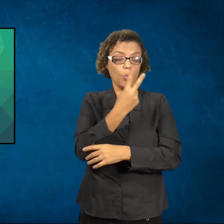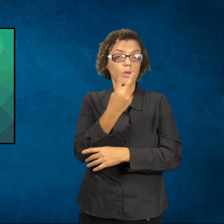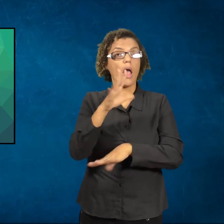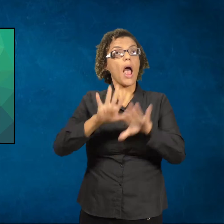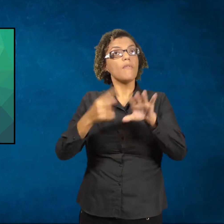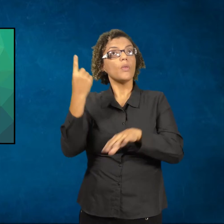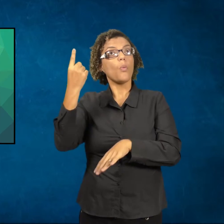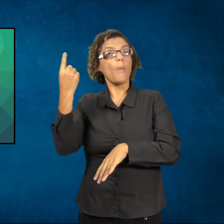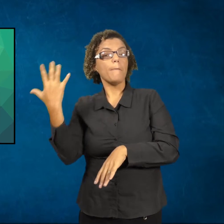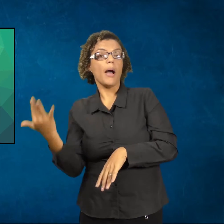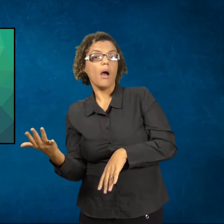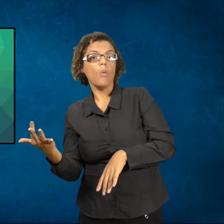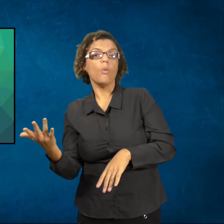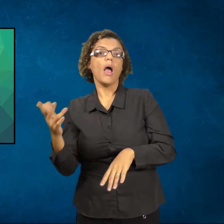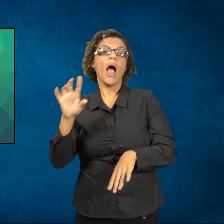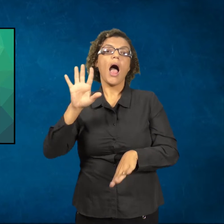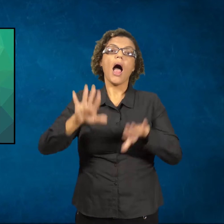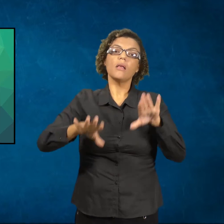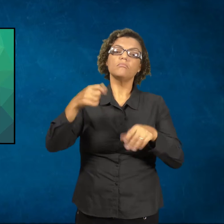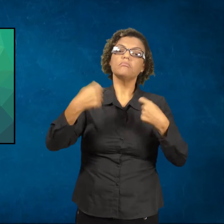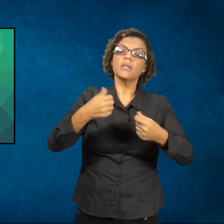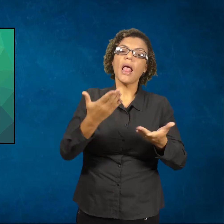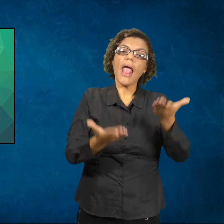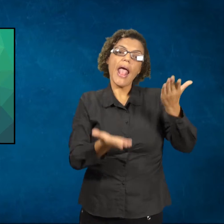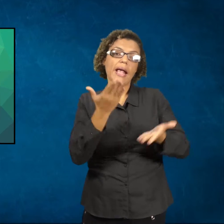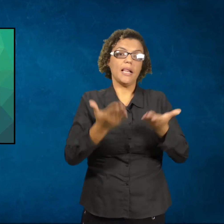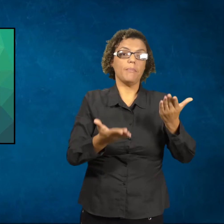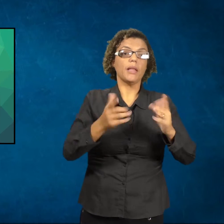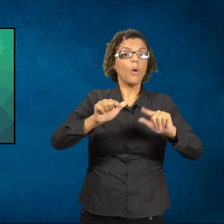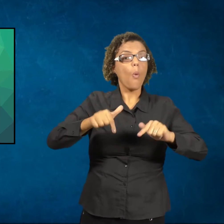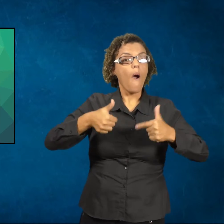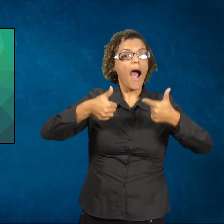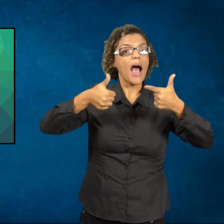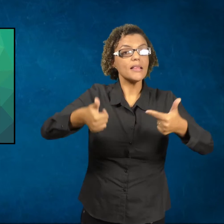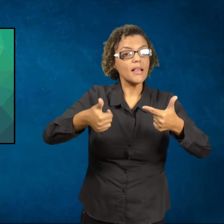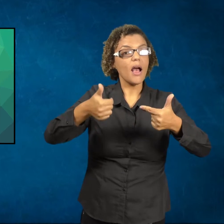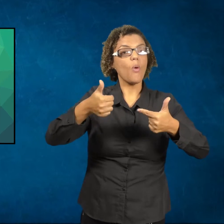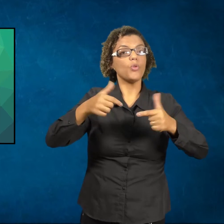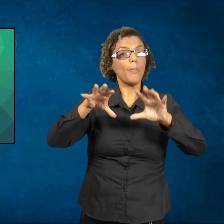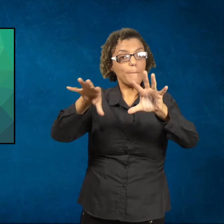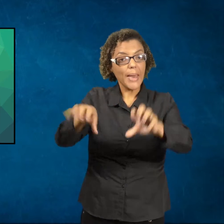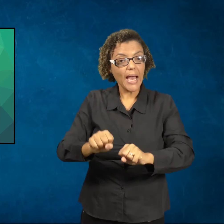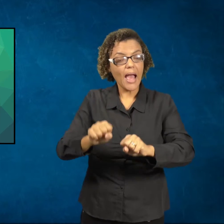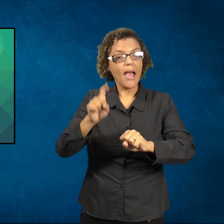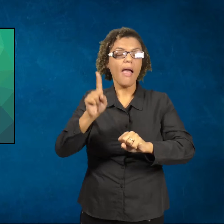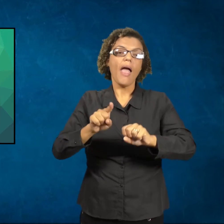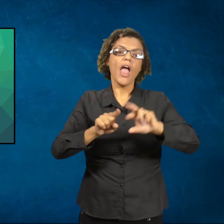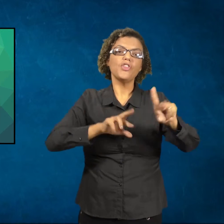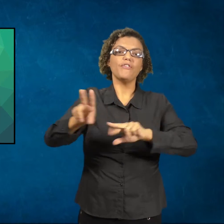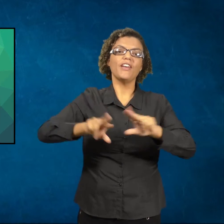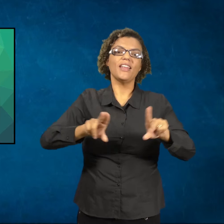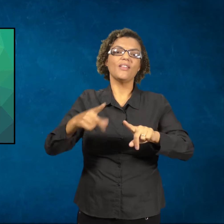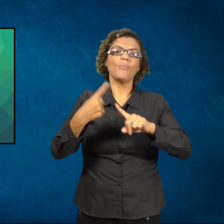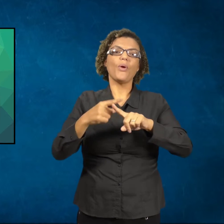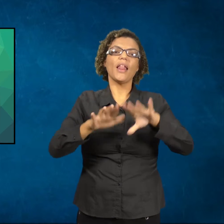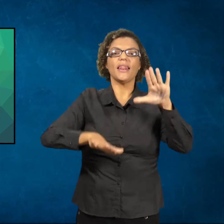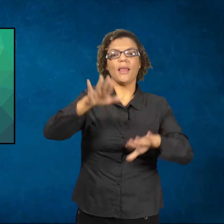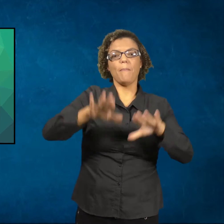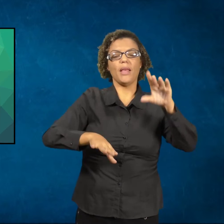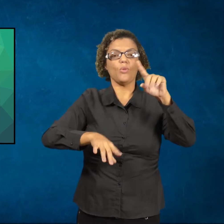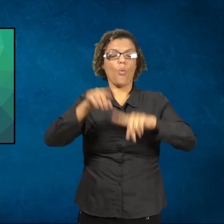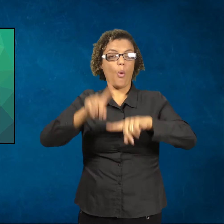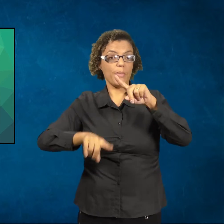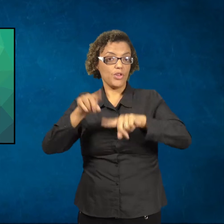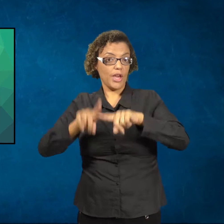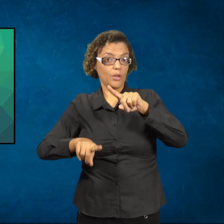que equilibrar de um jeito ou de outro. Então, a ação que você vai fazer de pegar depende do objeto. Mas